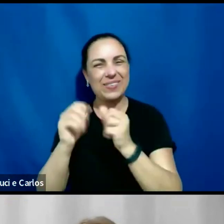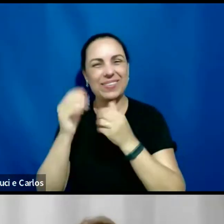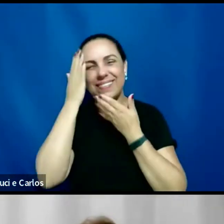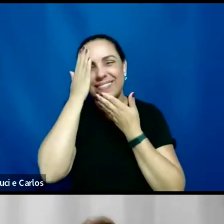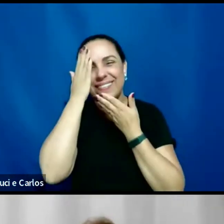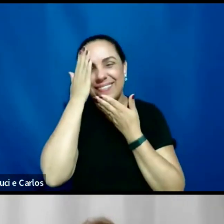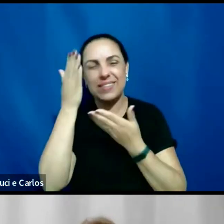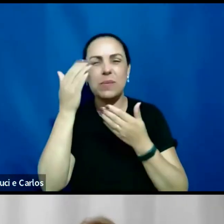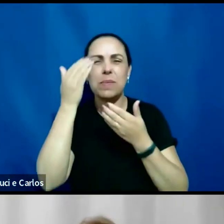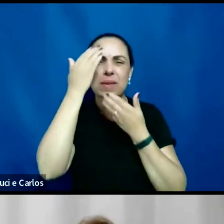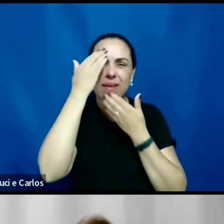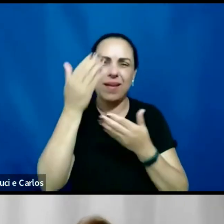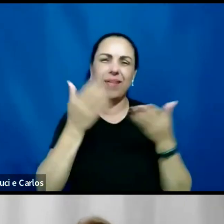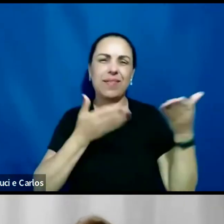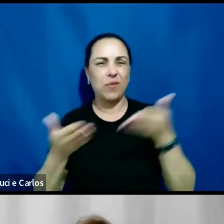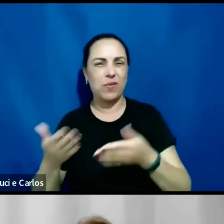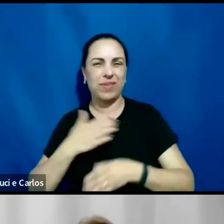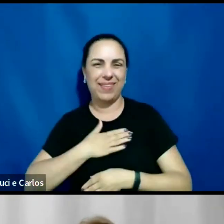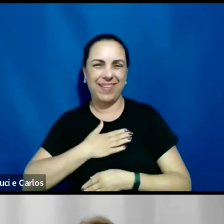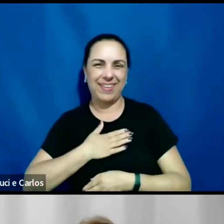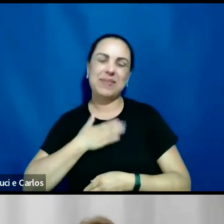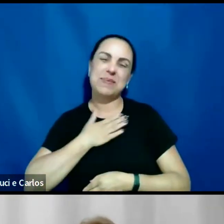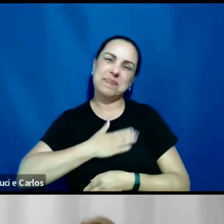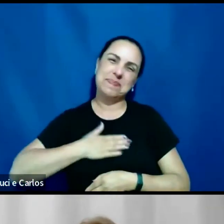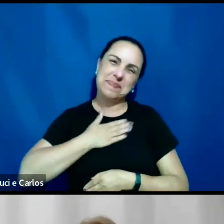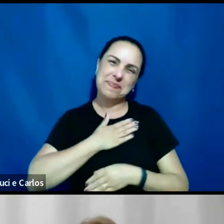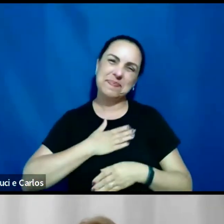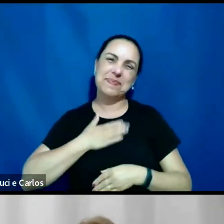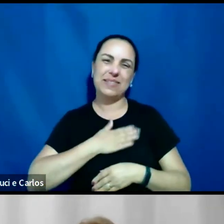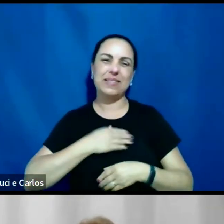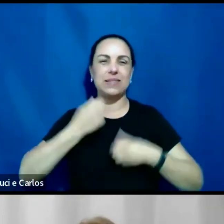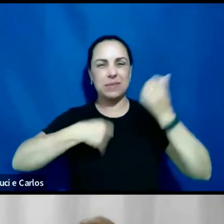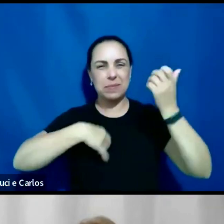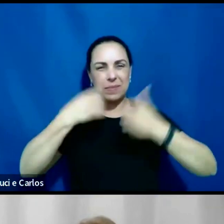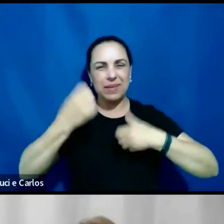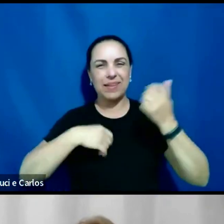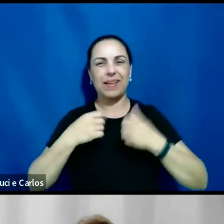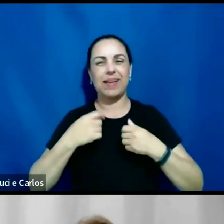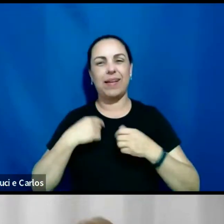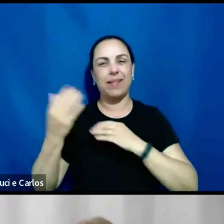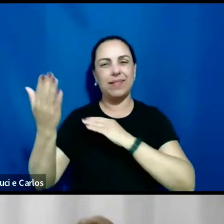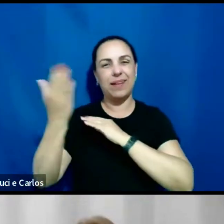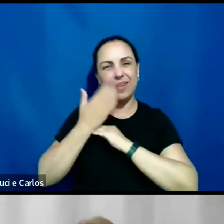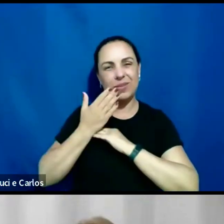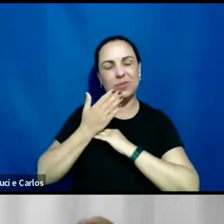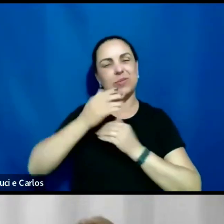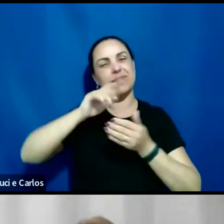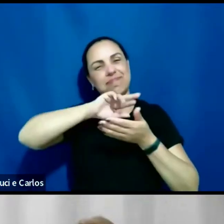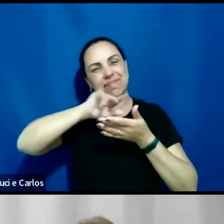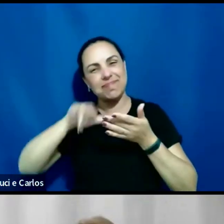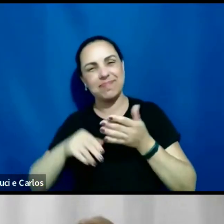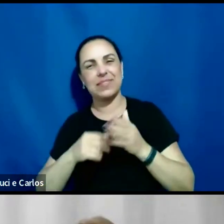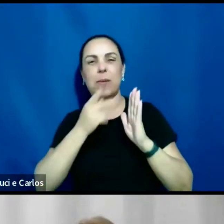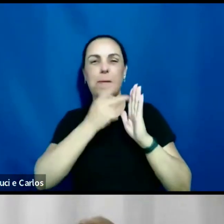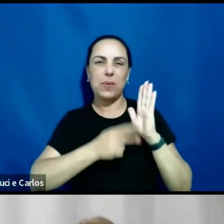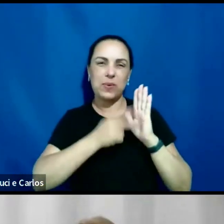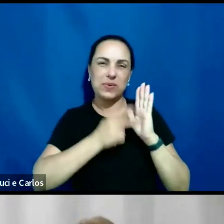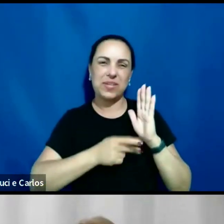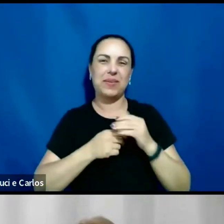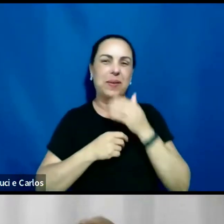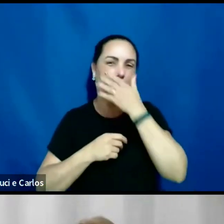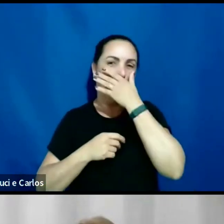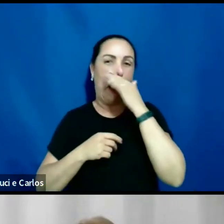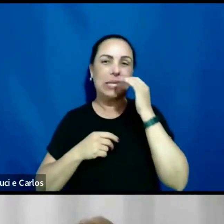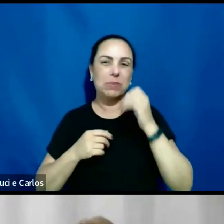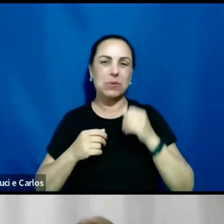pelo convite. É um prazer estar aqui para falar um pouquinho dos benefícios que esse projeto tão maravilhoso trouxe para